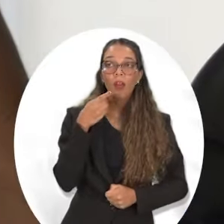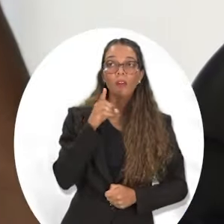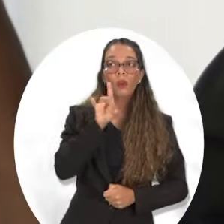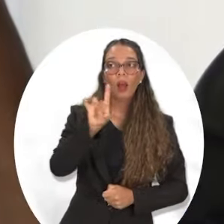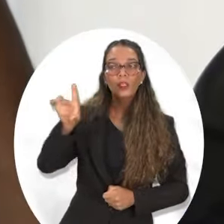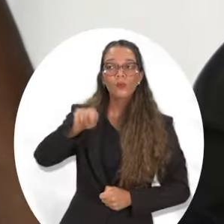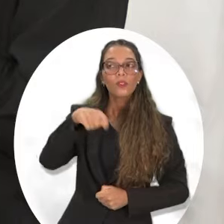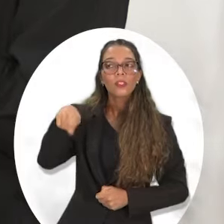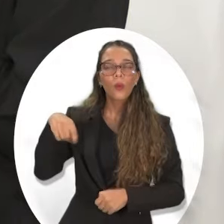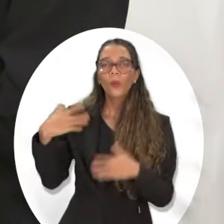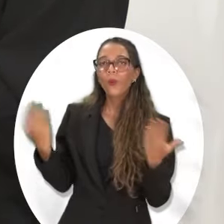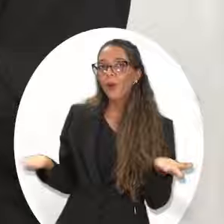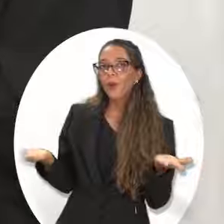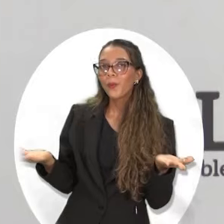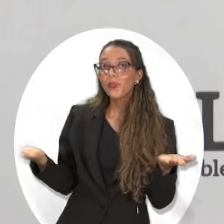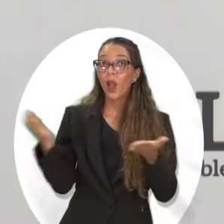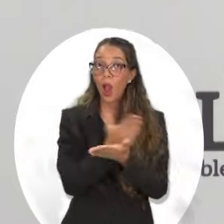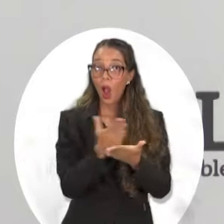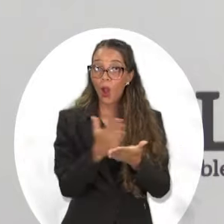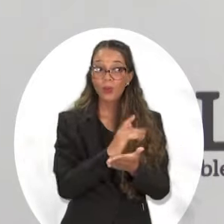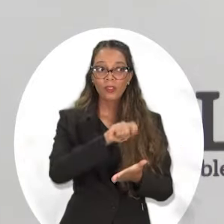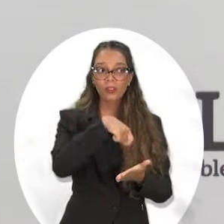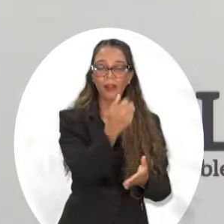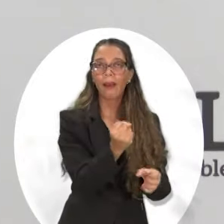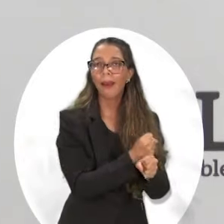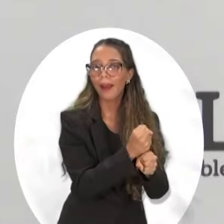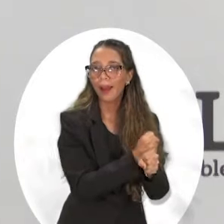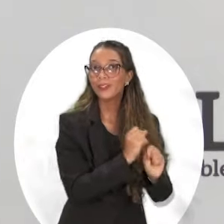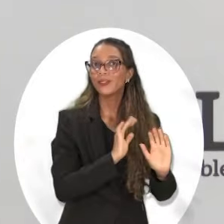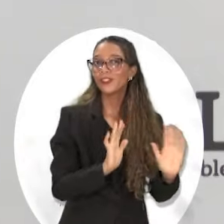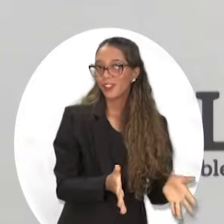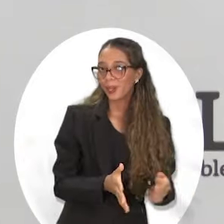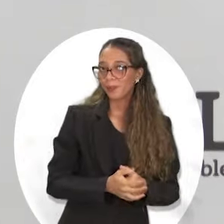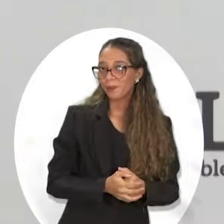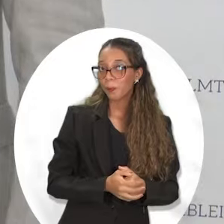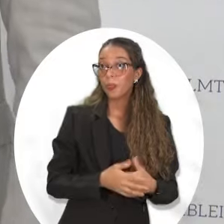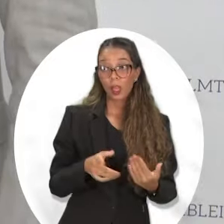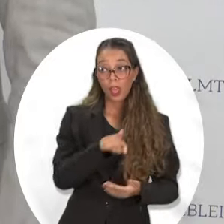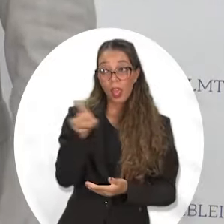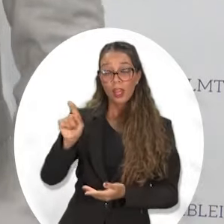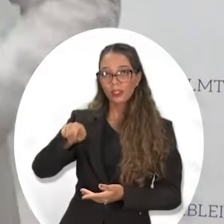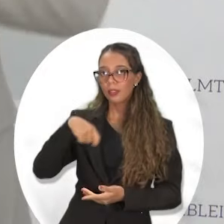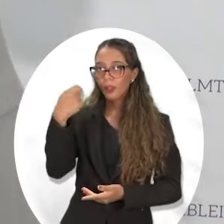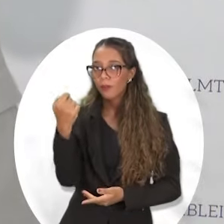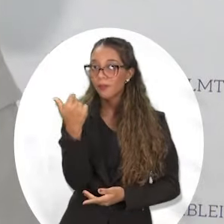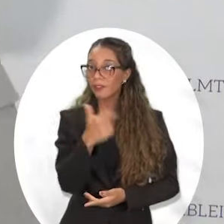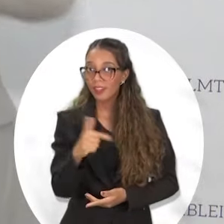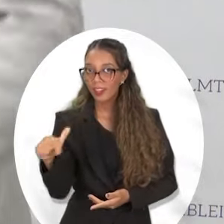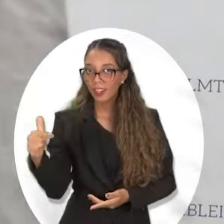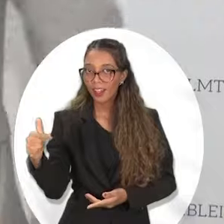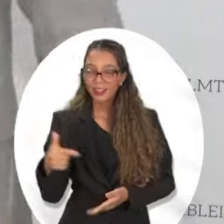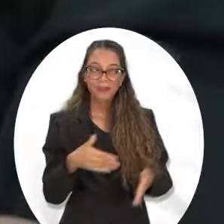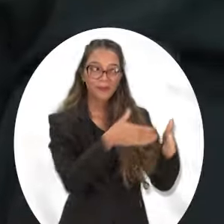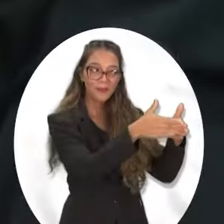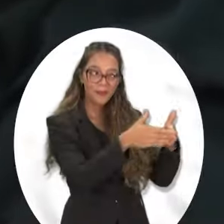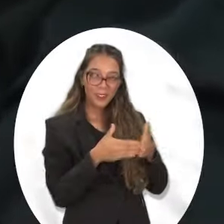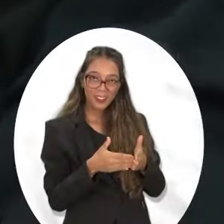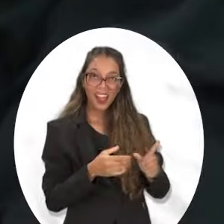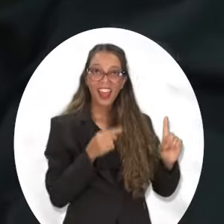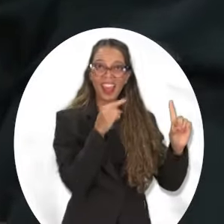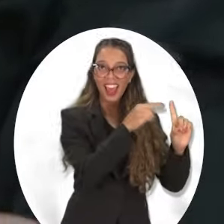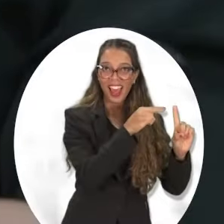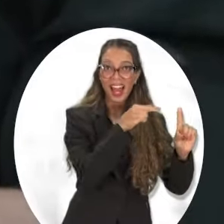os sinais dos deputados. Alguns já têm o próprio sinal há bastante tempo. Para batizar os que ainda não tinham, a